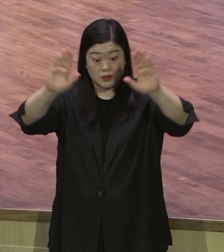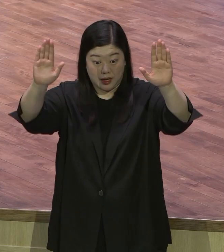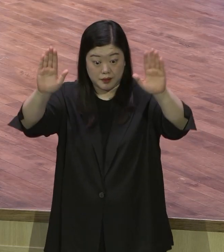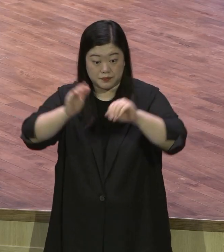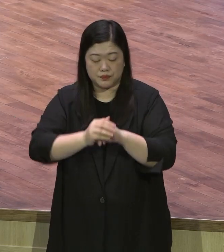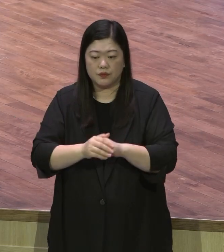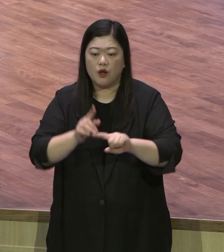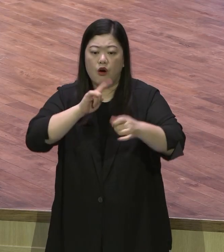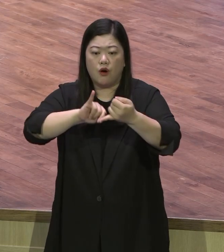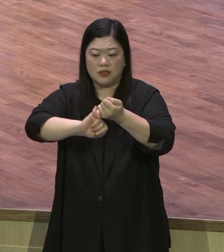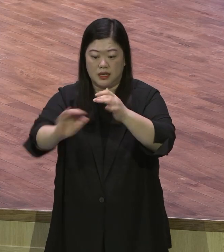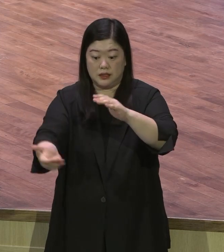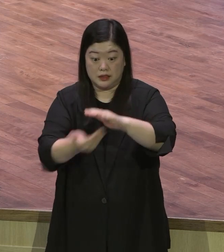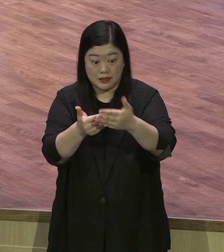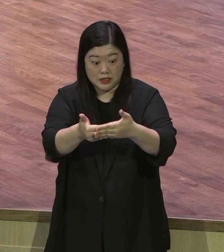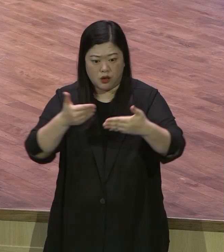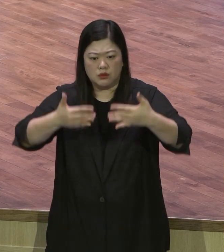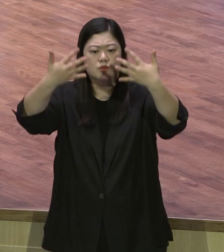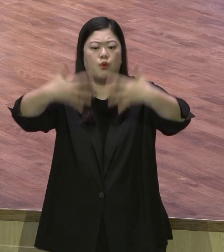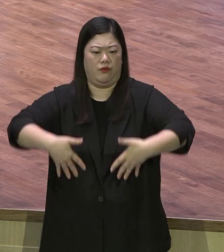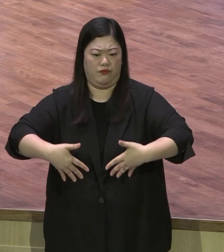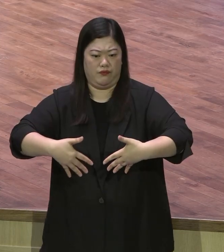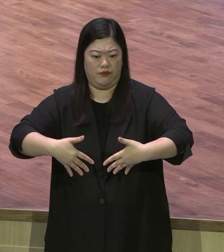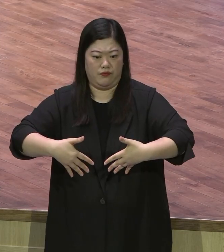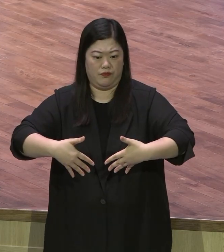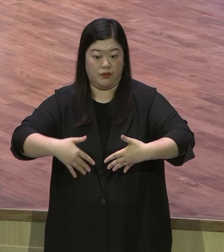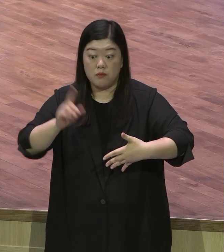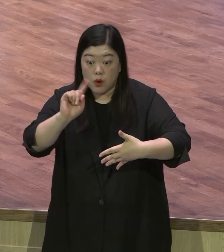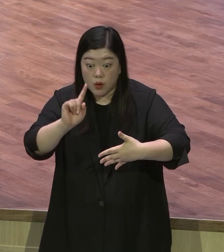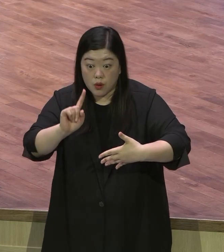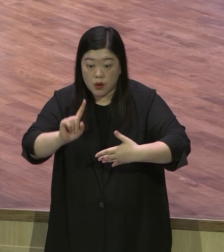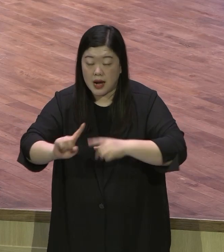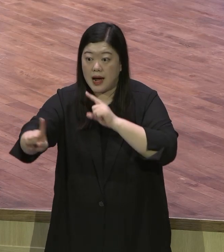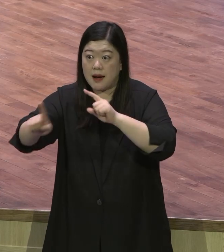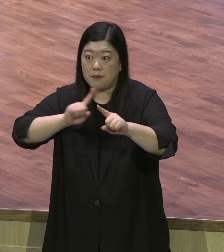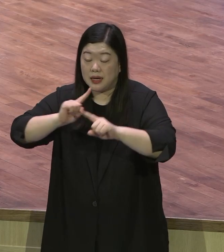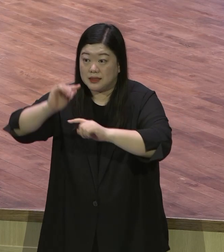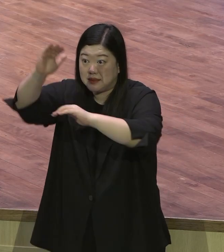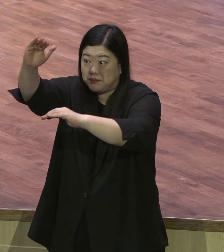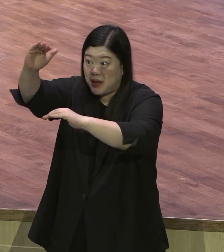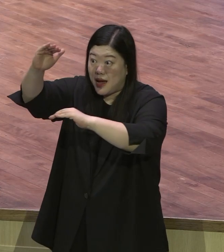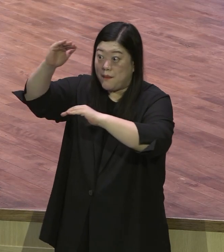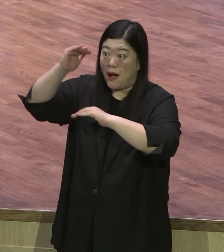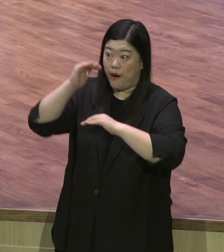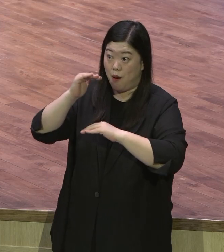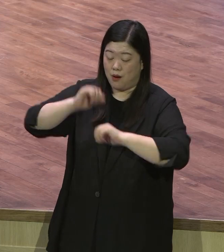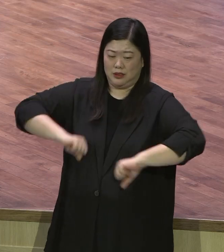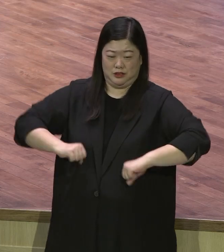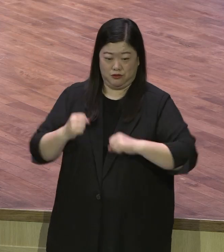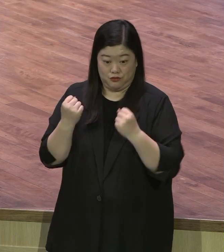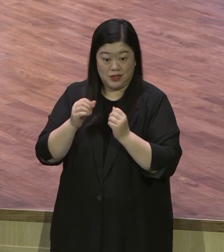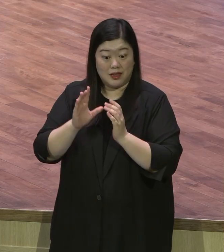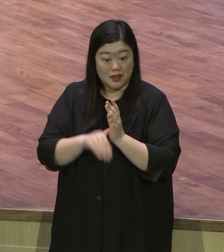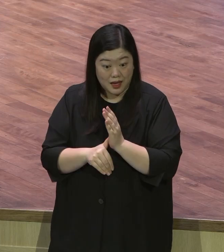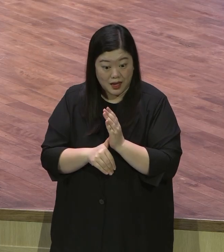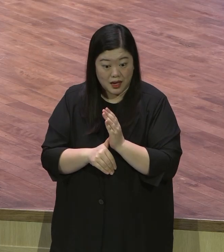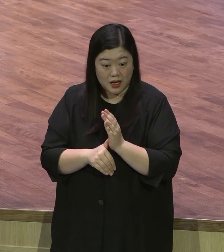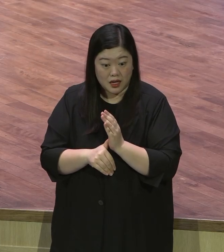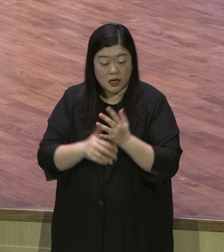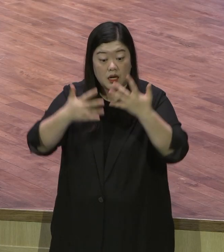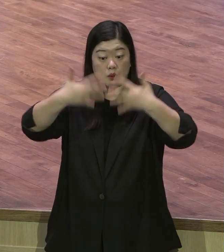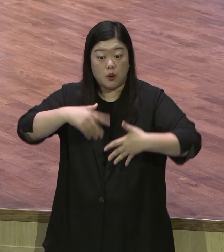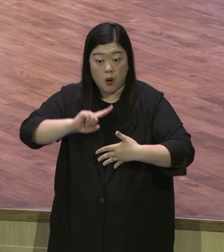가지 놓지 말아야 될 것이 있는데 그걸 강조하고 있어요. 바로 말씀을 듣고 준행할 때 그